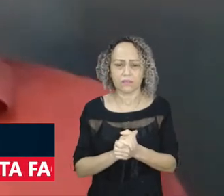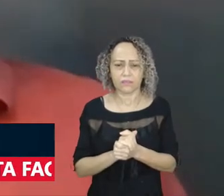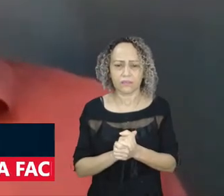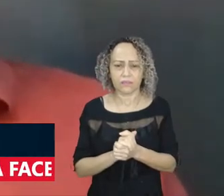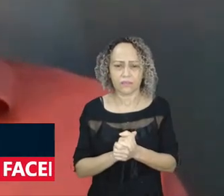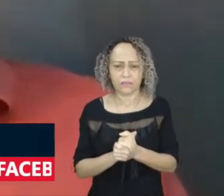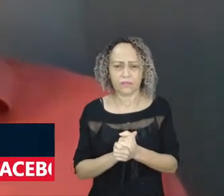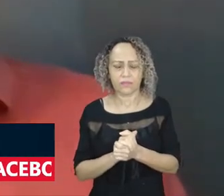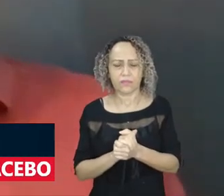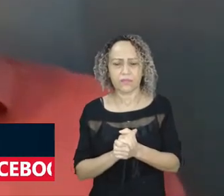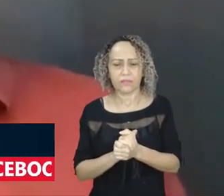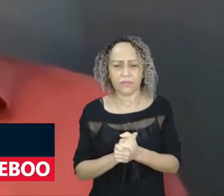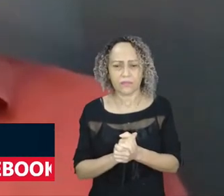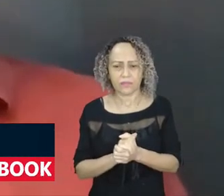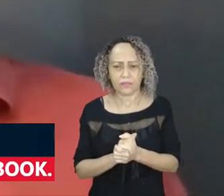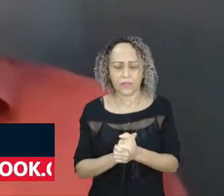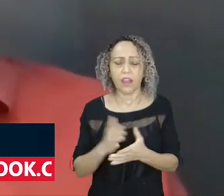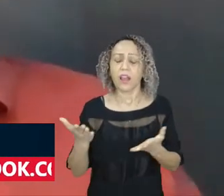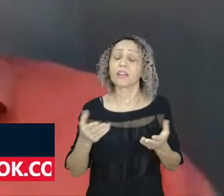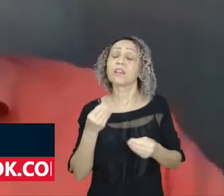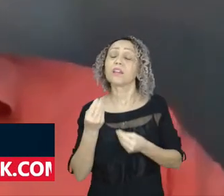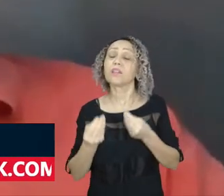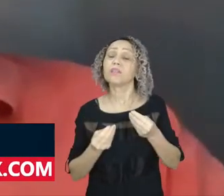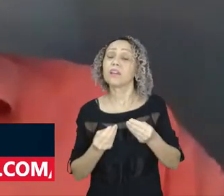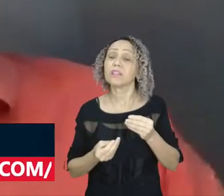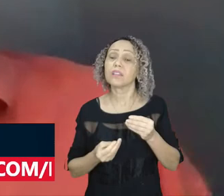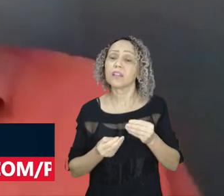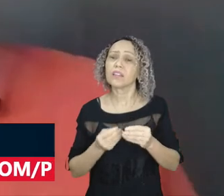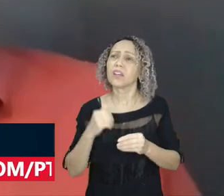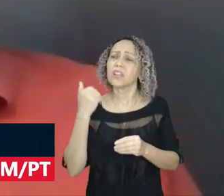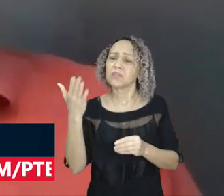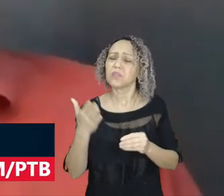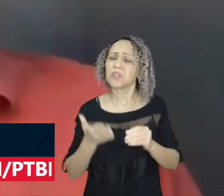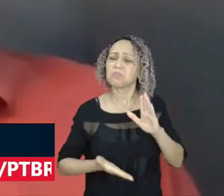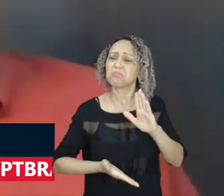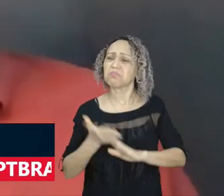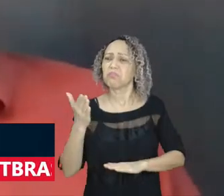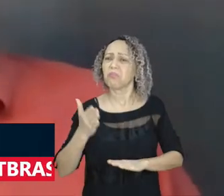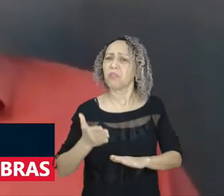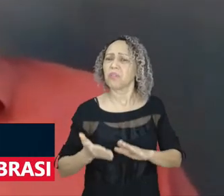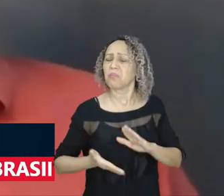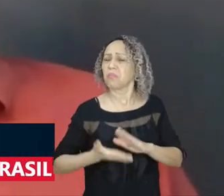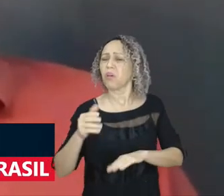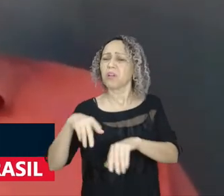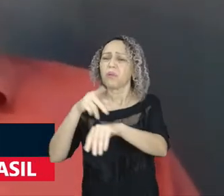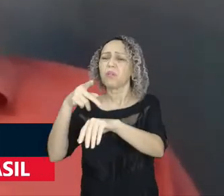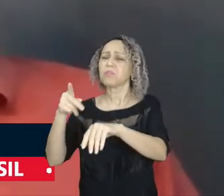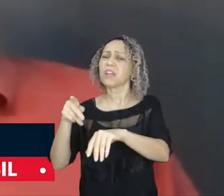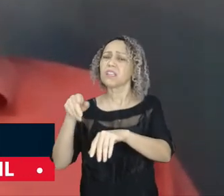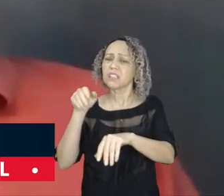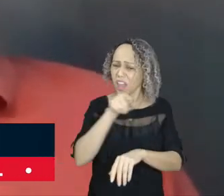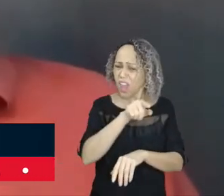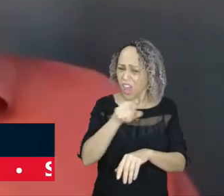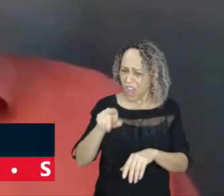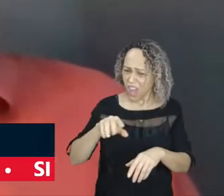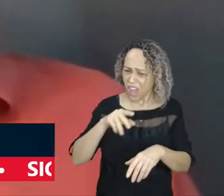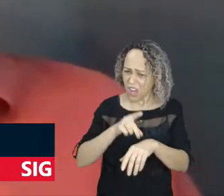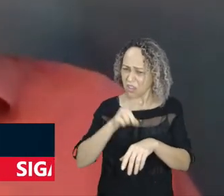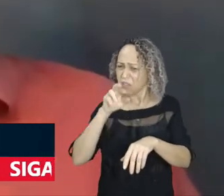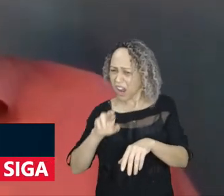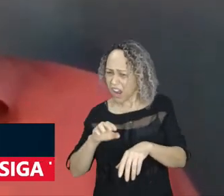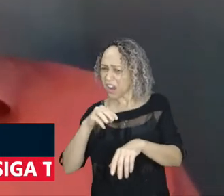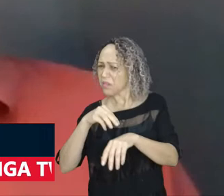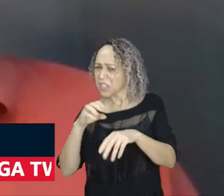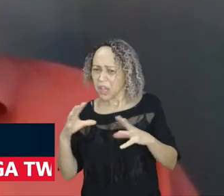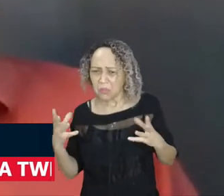estágio fora e, como são bons, são convidados a ficar lá. E aí uma pessoa que se formou com,